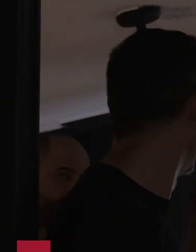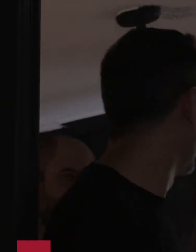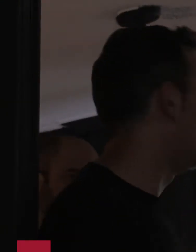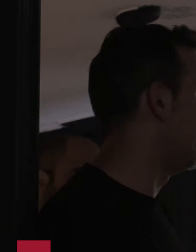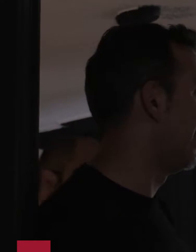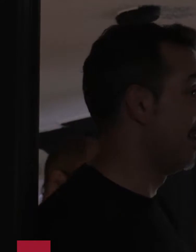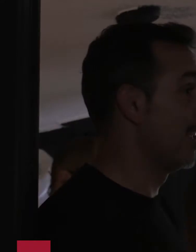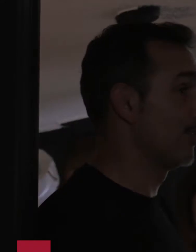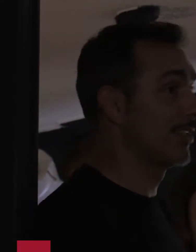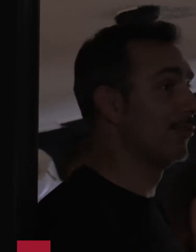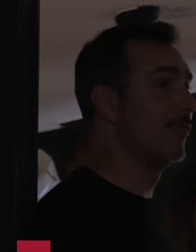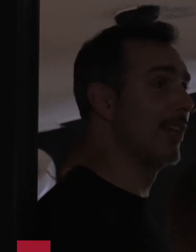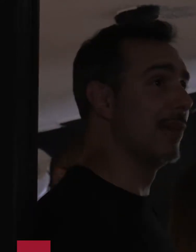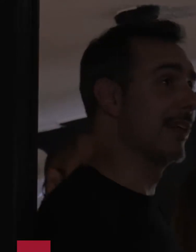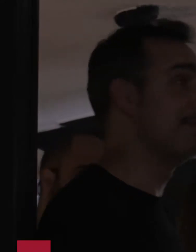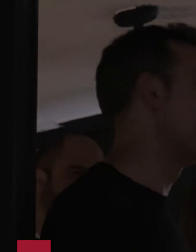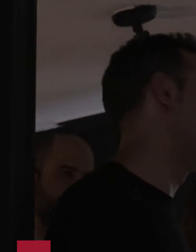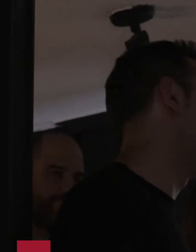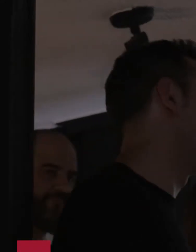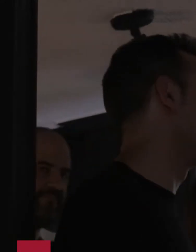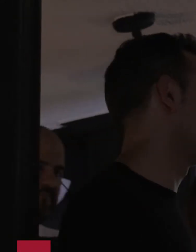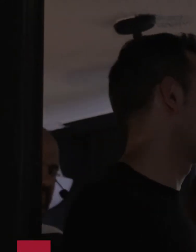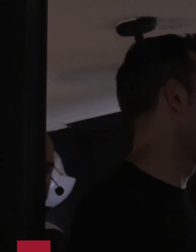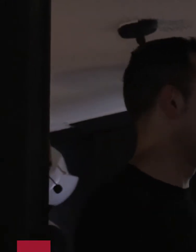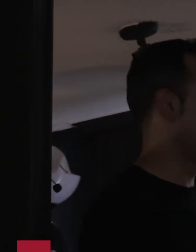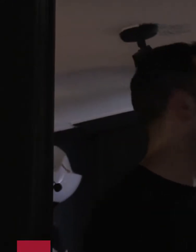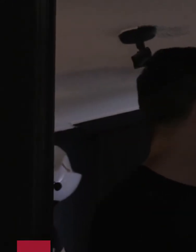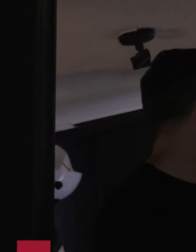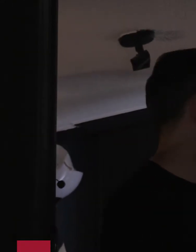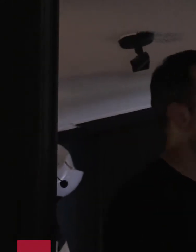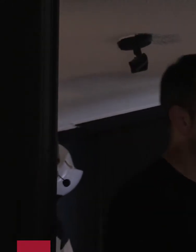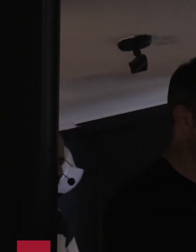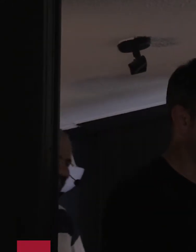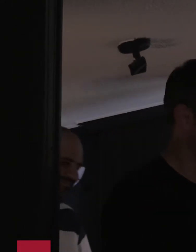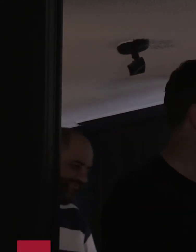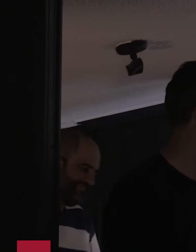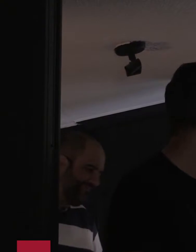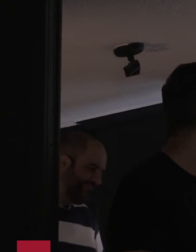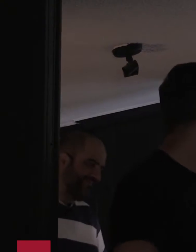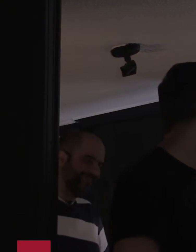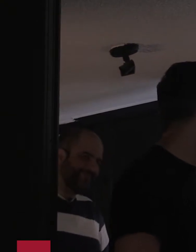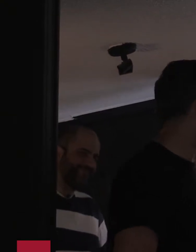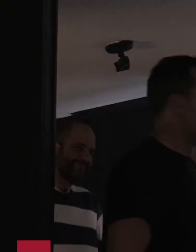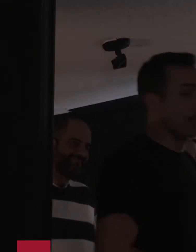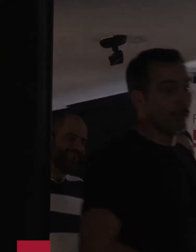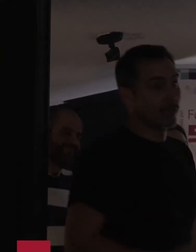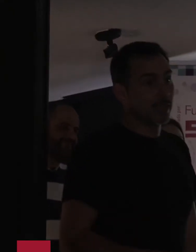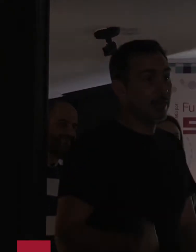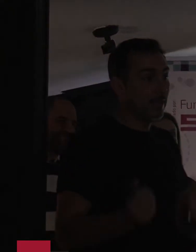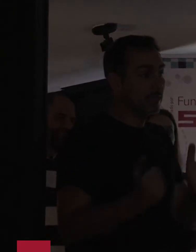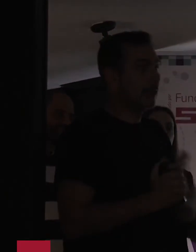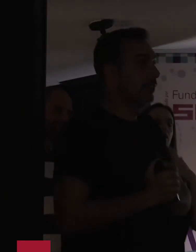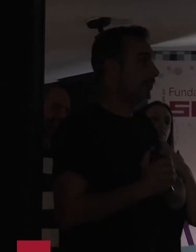nanotecnología y de las cosas del wifi y de la recreen y un montón de cosas que ya veremos de qué va. Bueno,